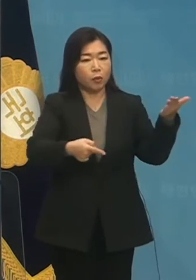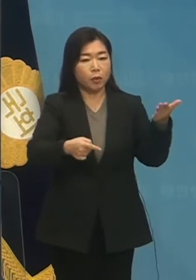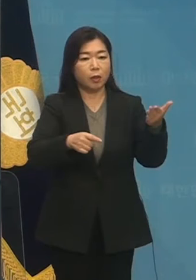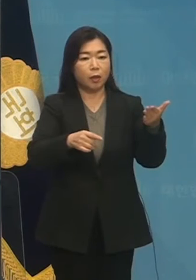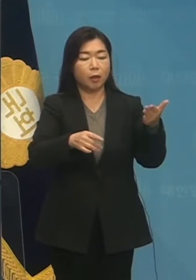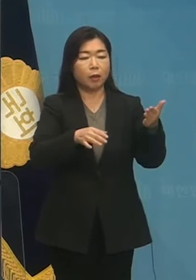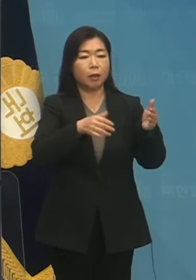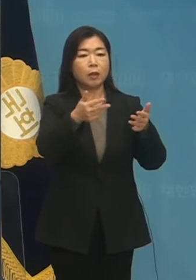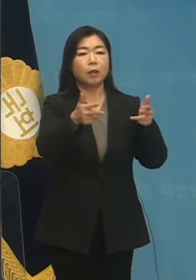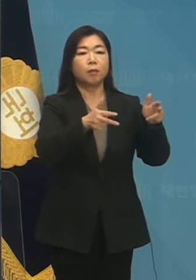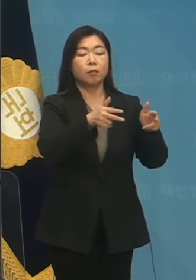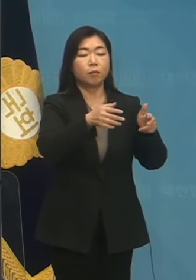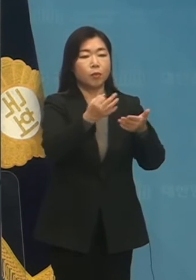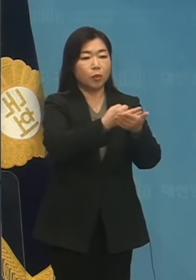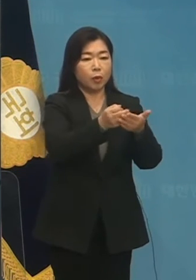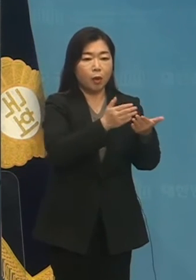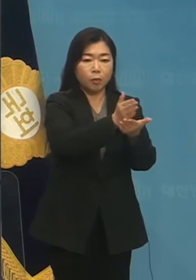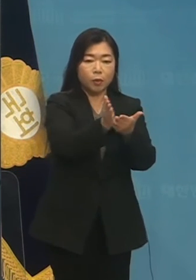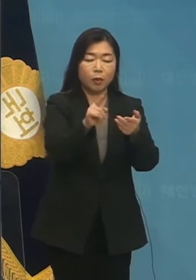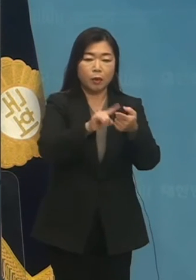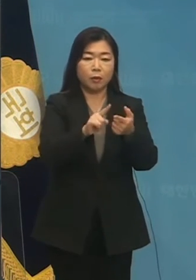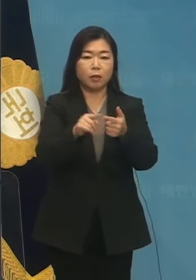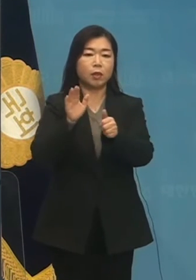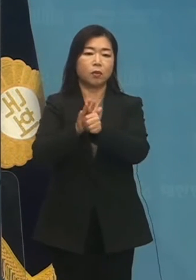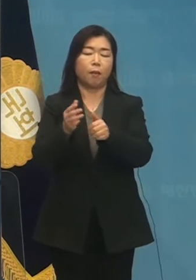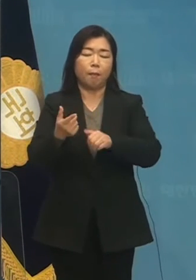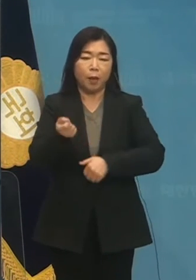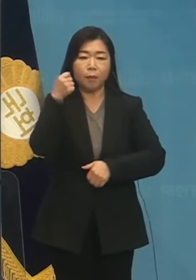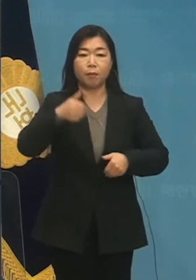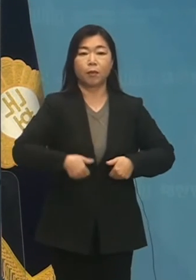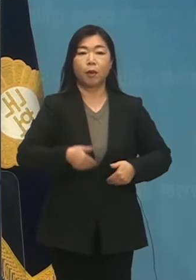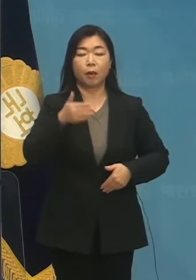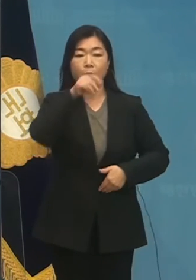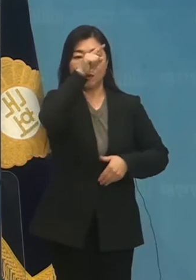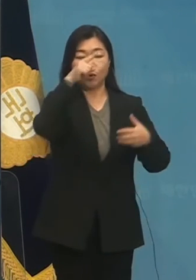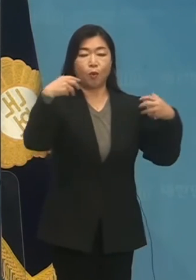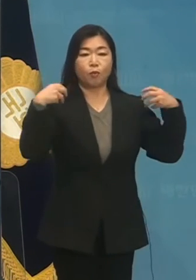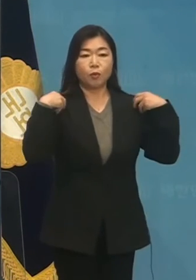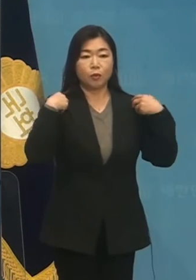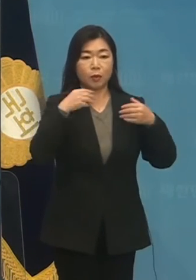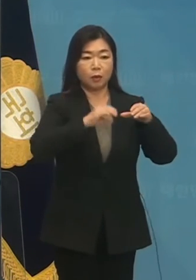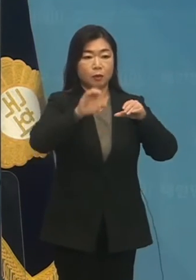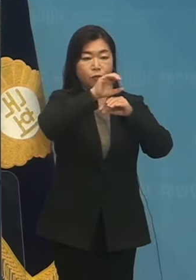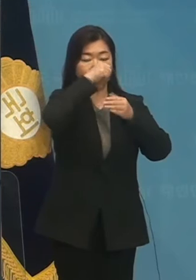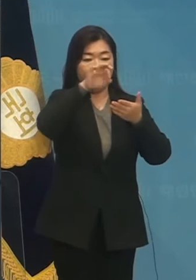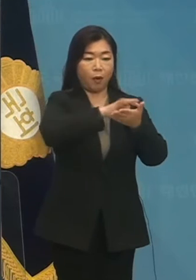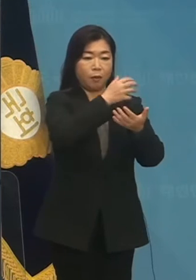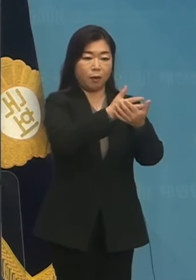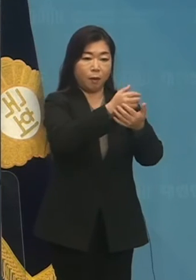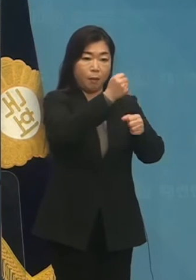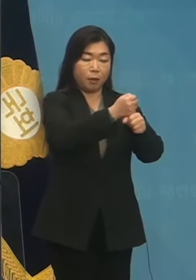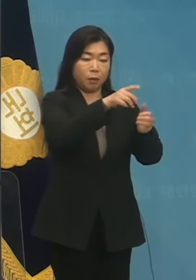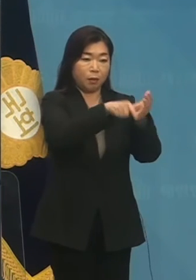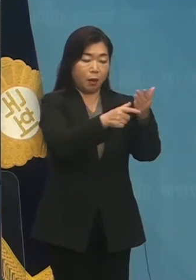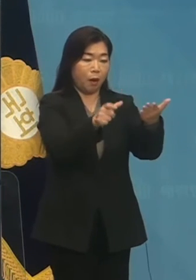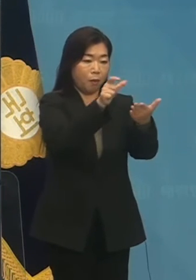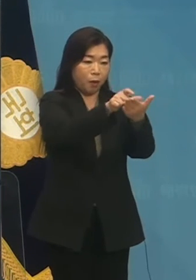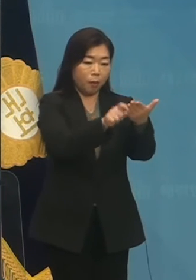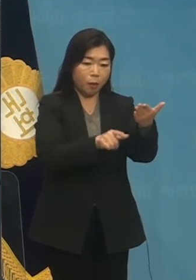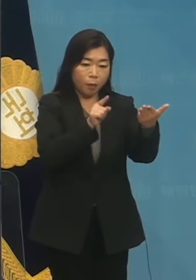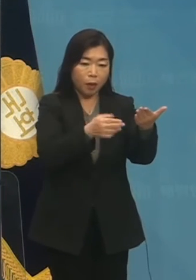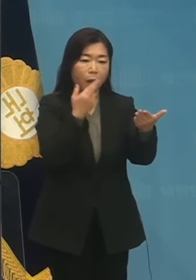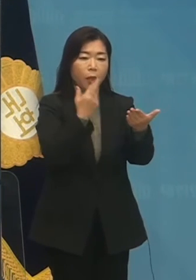대한 지원이 시급한데도 불구하고 정부 추경안에는 이들 업종에 대한 지원 예산이 단 한 푼도